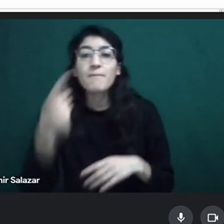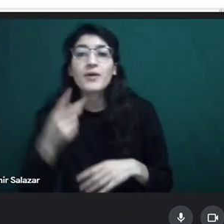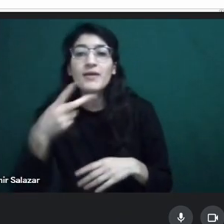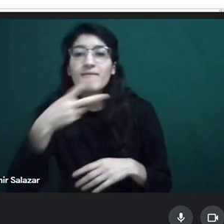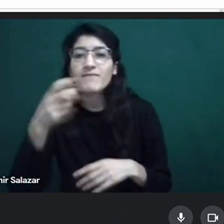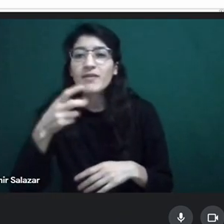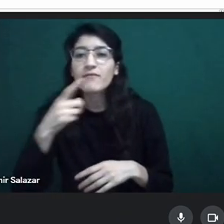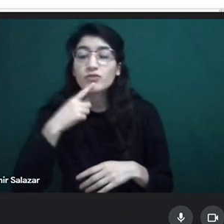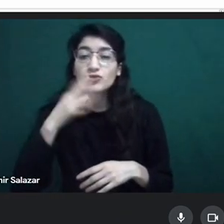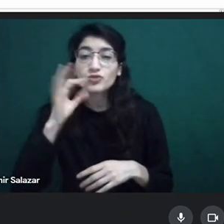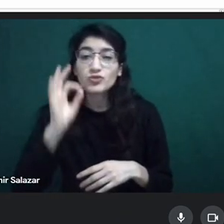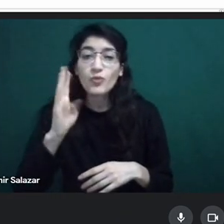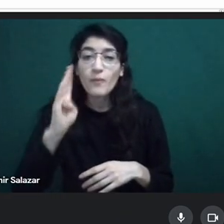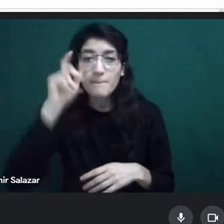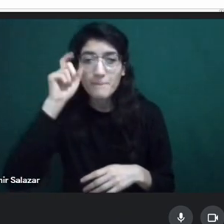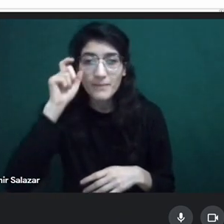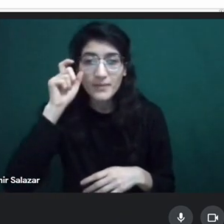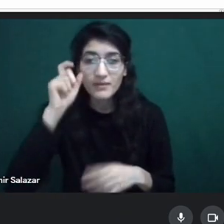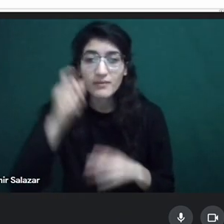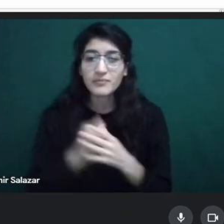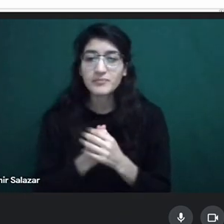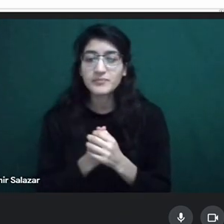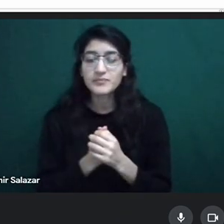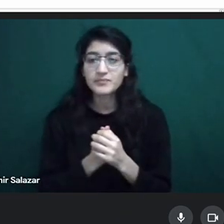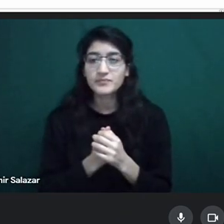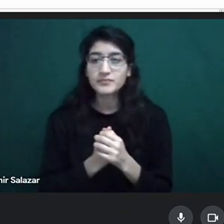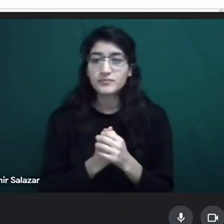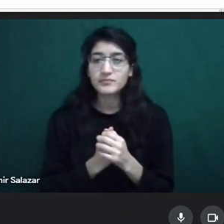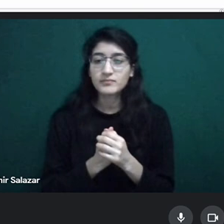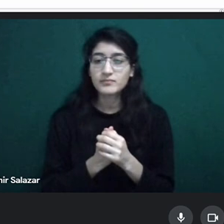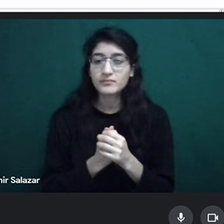is growing